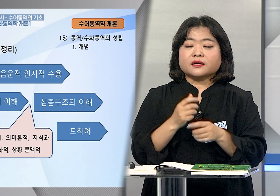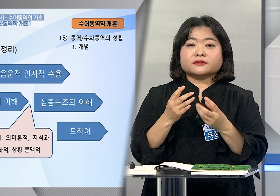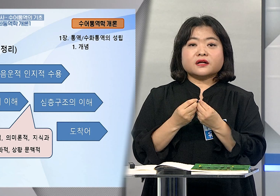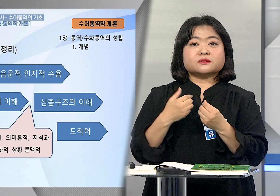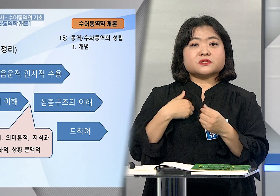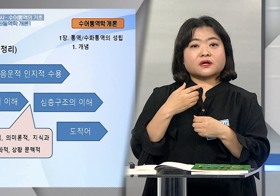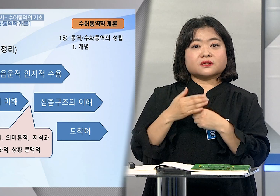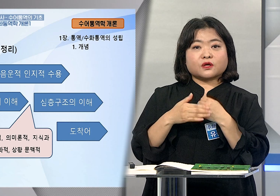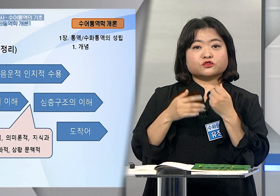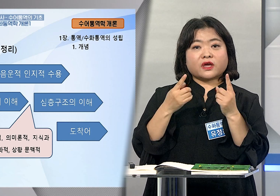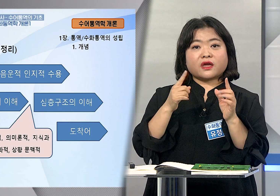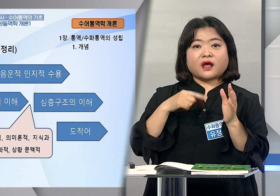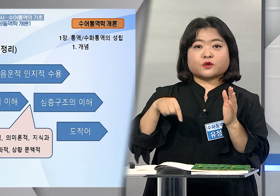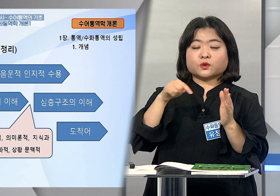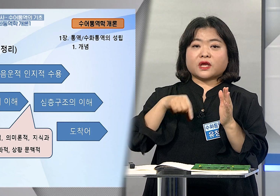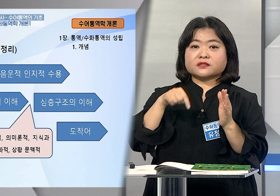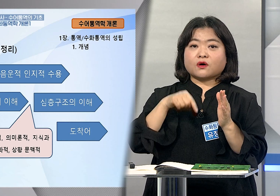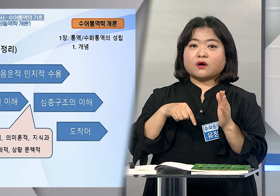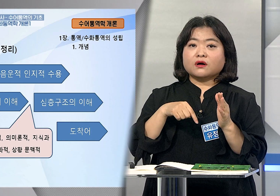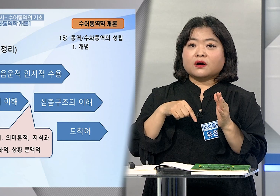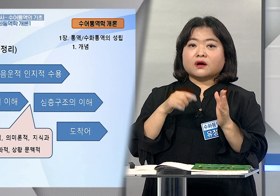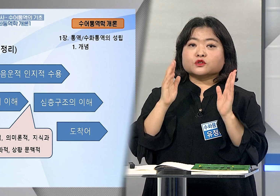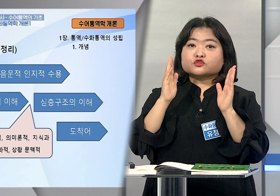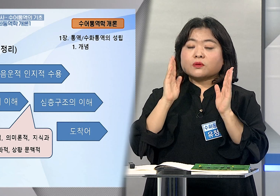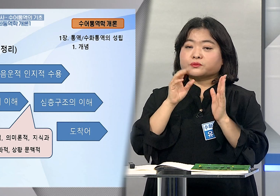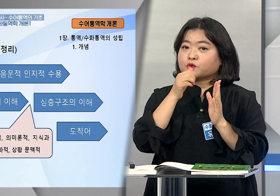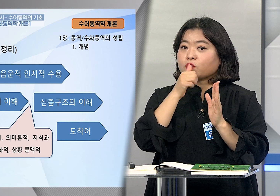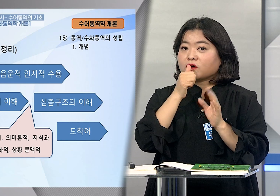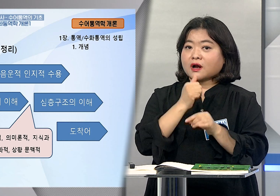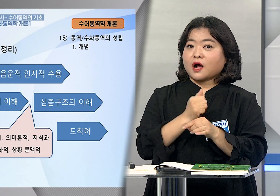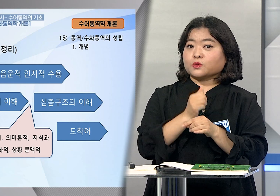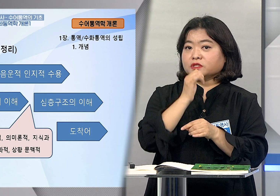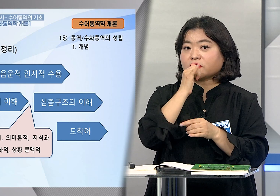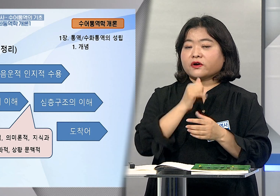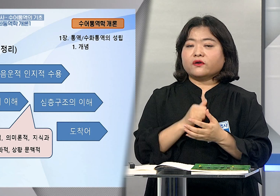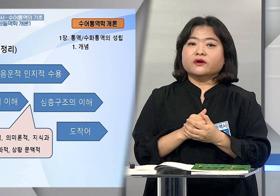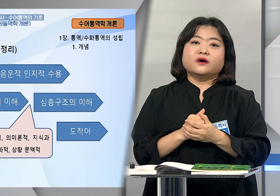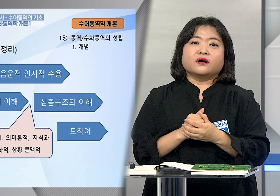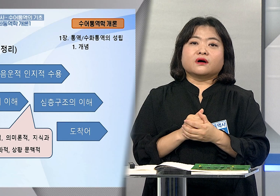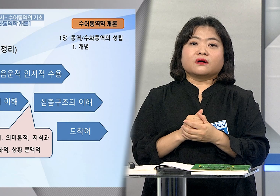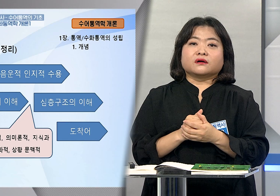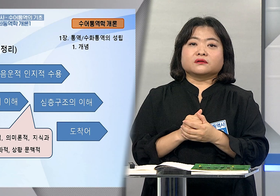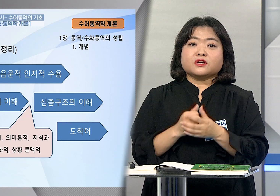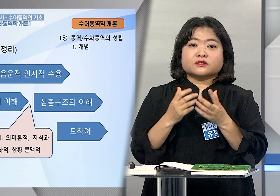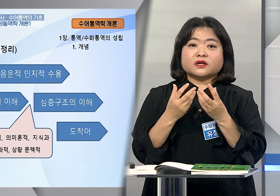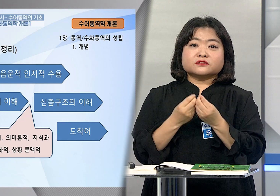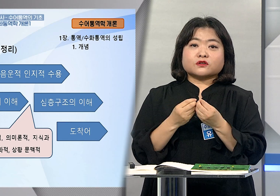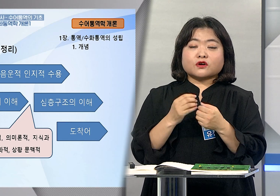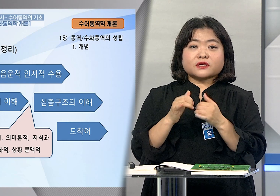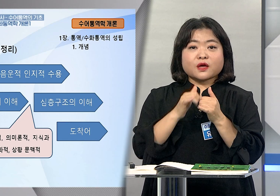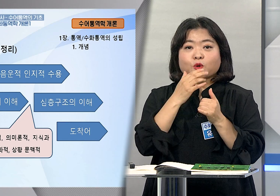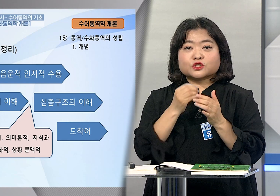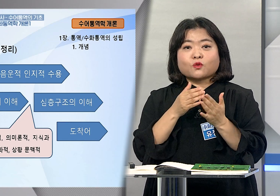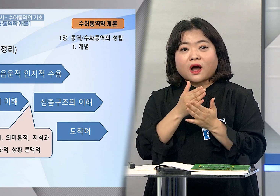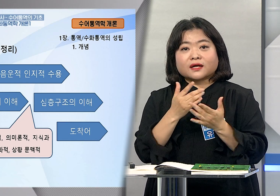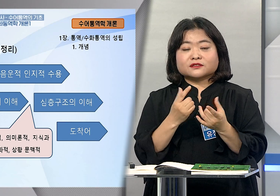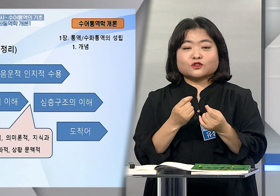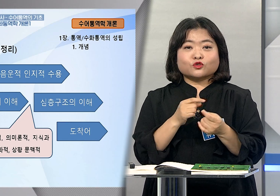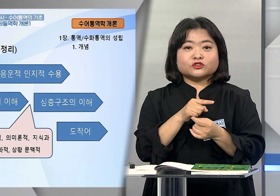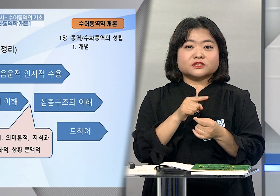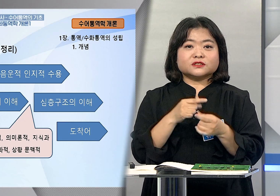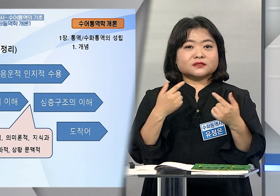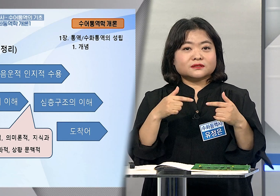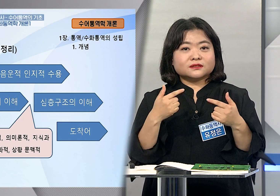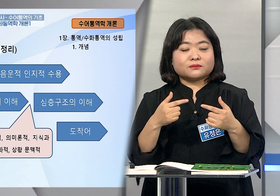합니다. 예를 들면 제가 대구대 학교 내에서 수업 통역을 하고 있어요. 예를 들어서 사회복지과